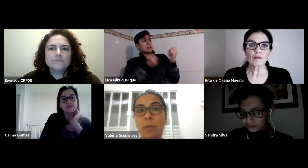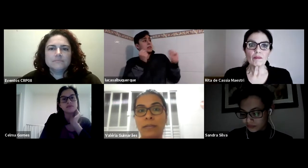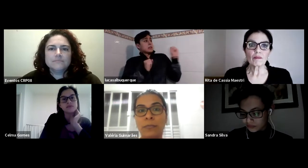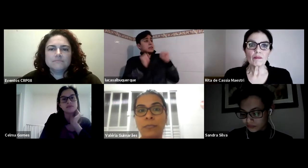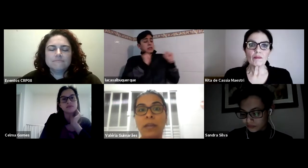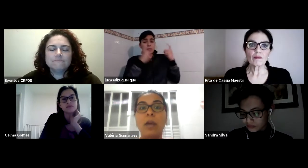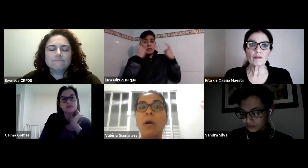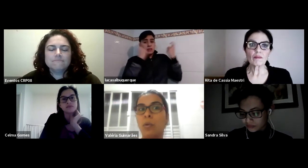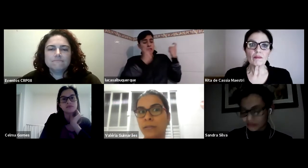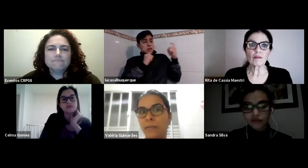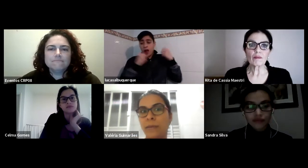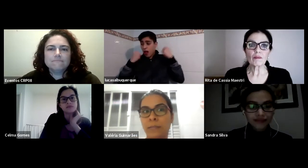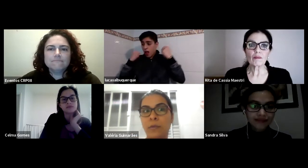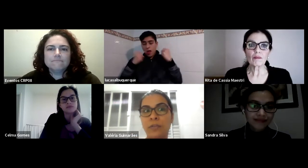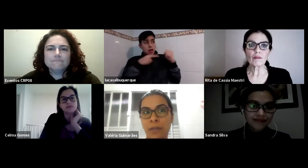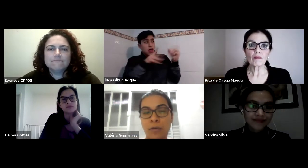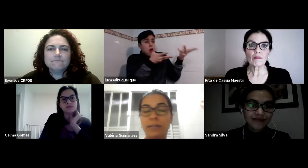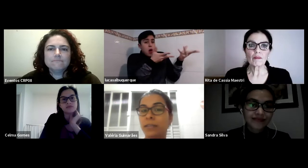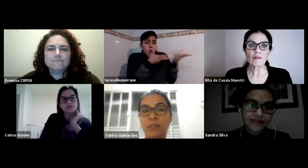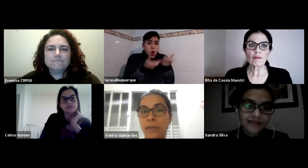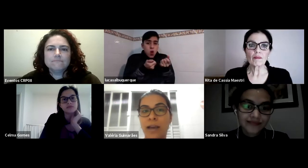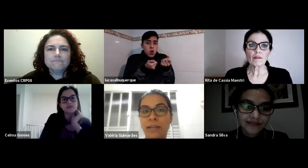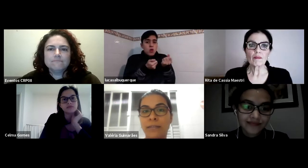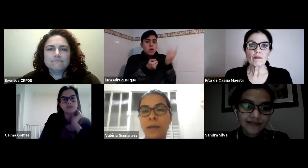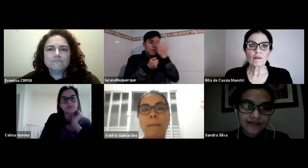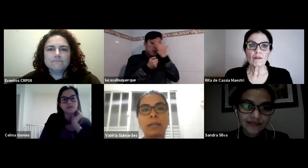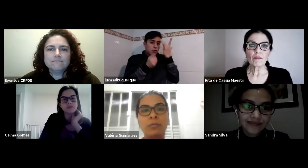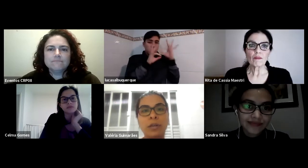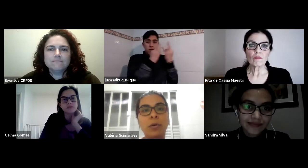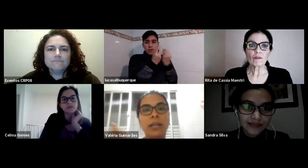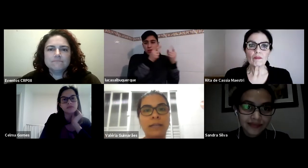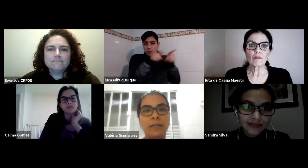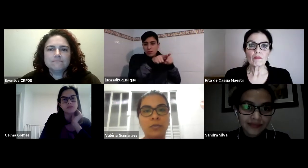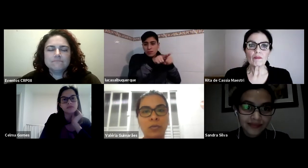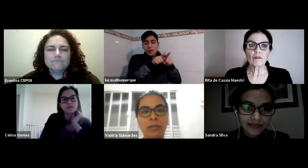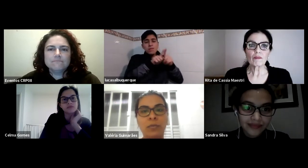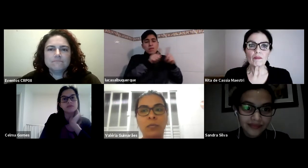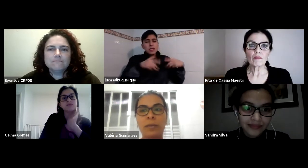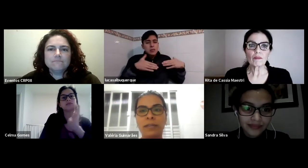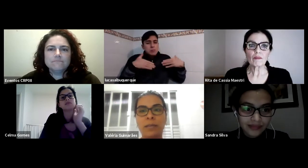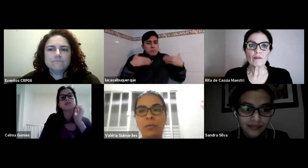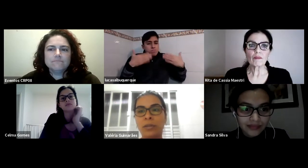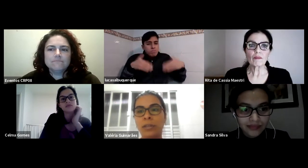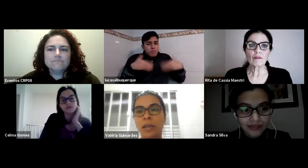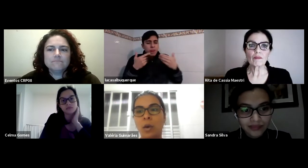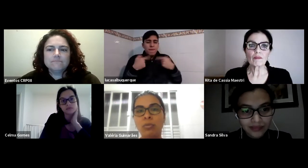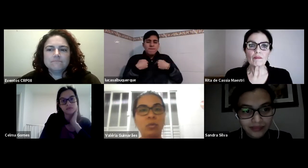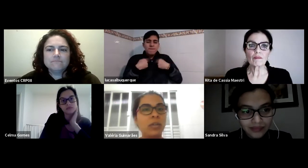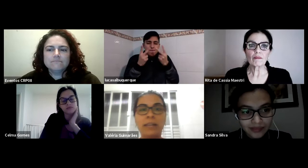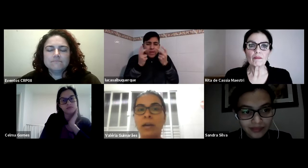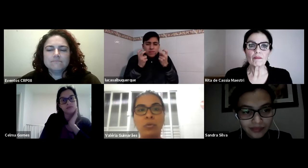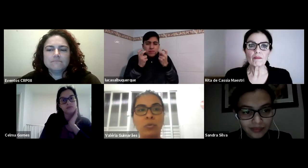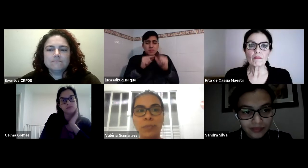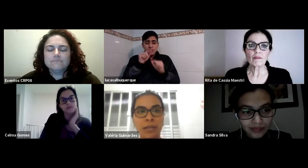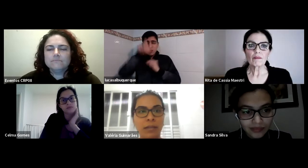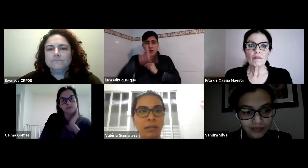tanta preocupação, que eu acolho esse profissional, esses familiares. Mas no decorrer das sessões, quando eu percebo que o surdo